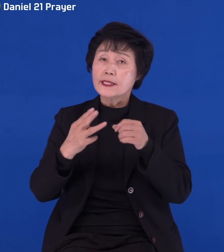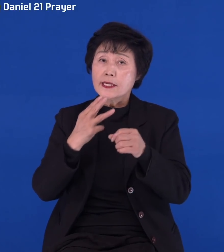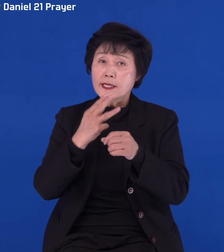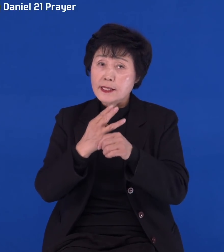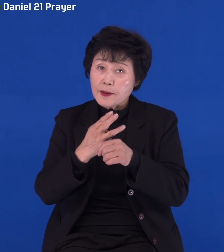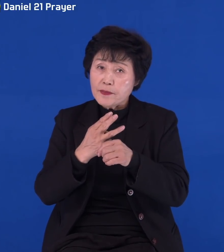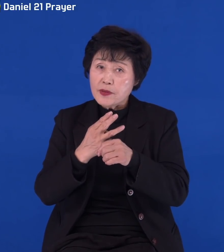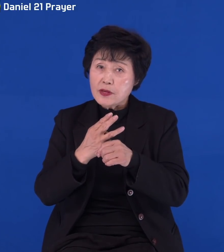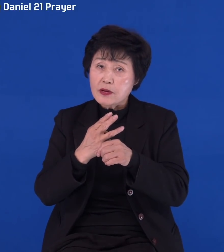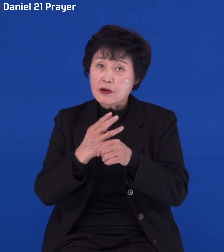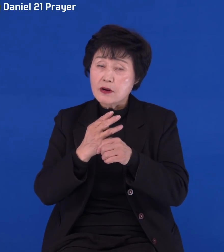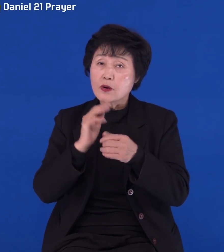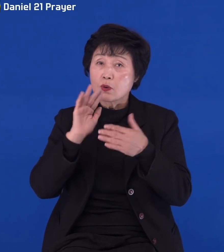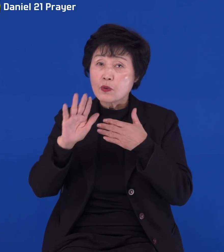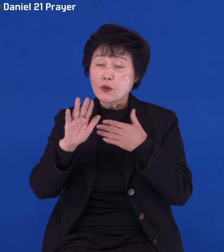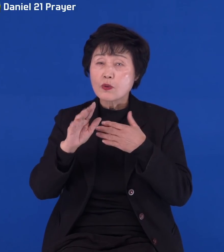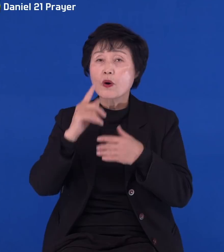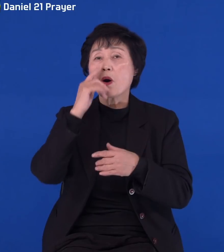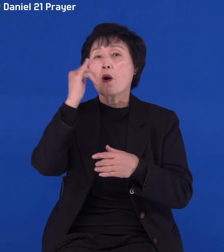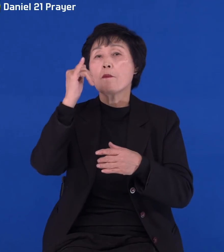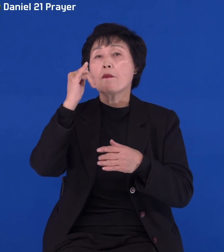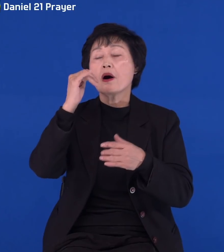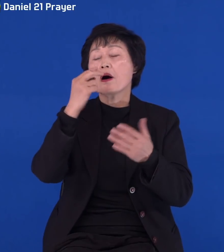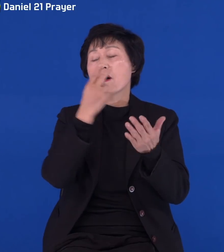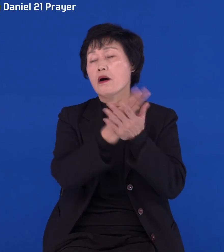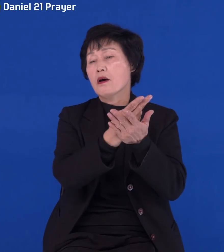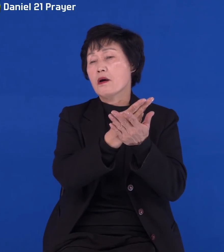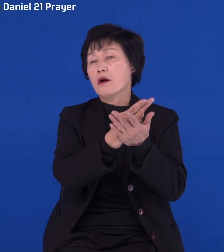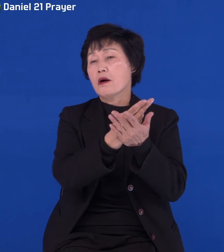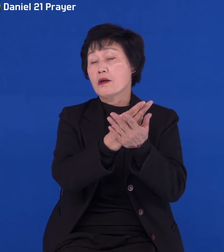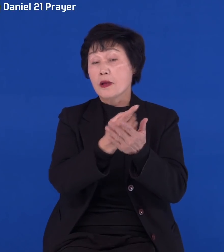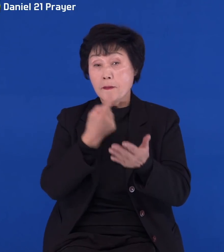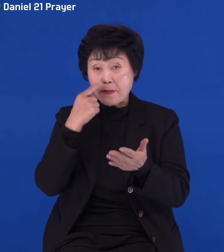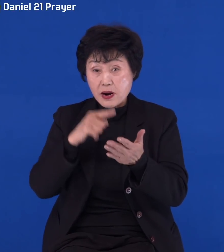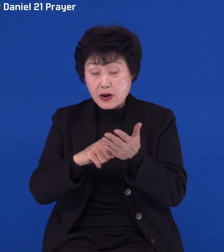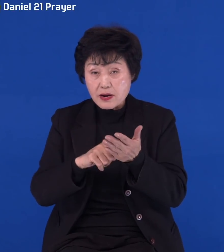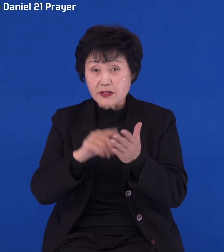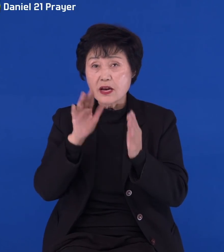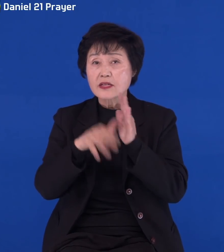쓰러집니다. 발견됐을 당시에 선교사 안식관에서 몸무게 36kg.